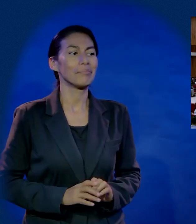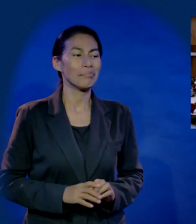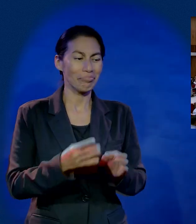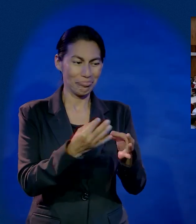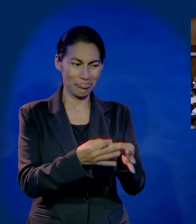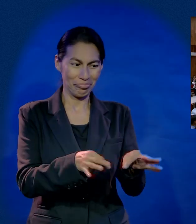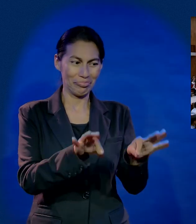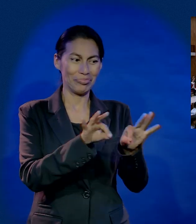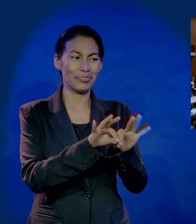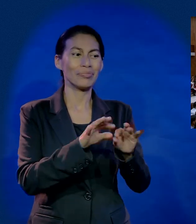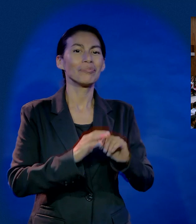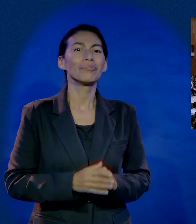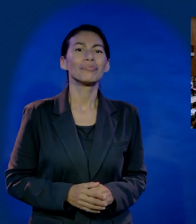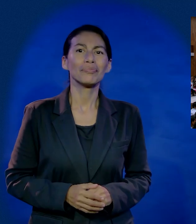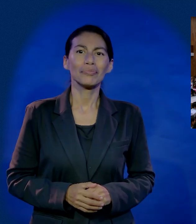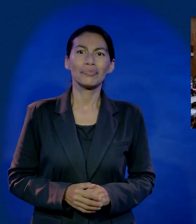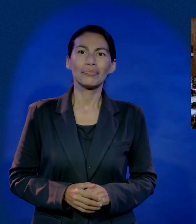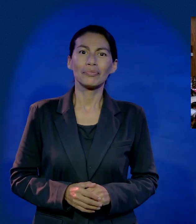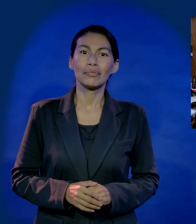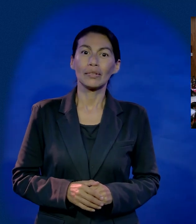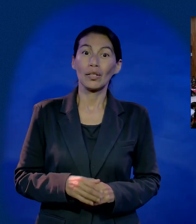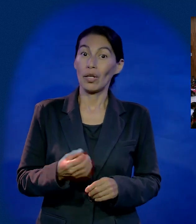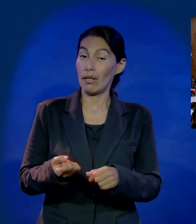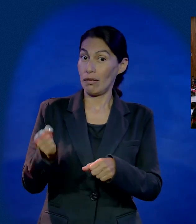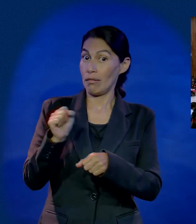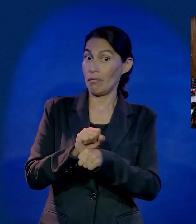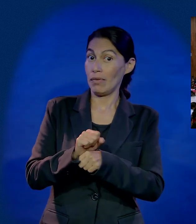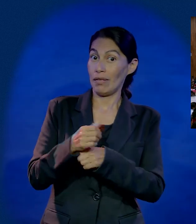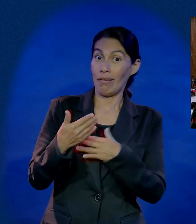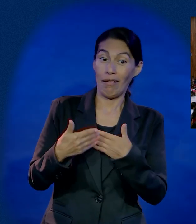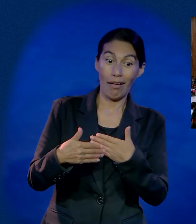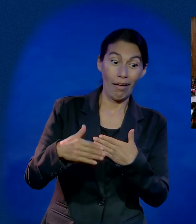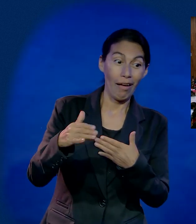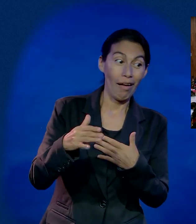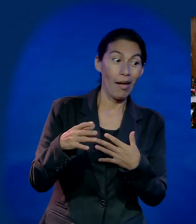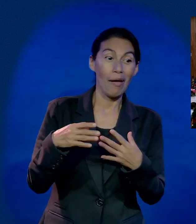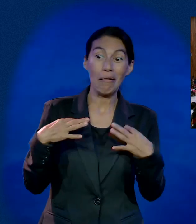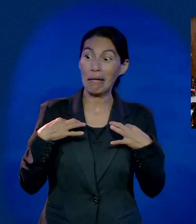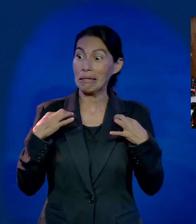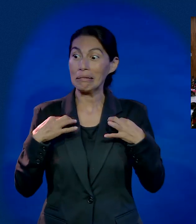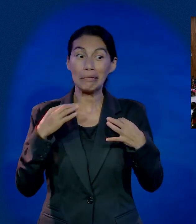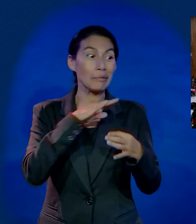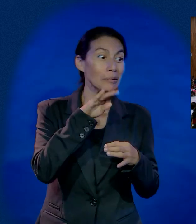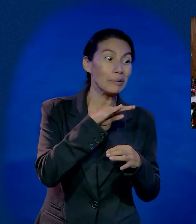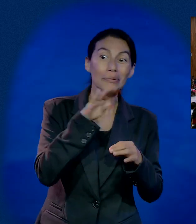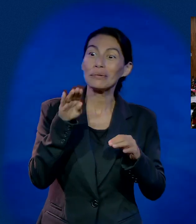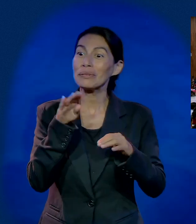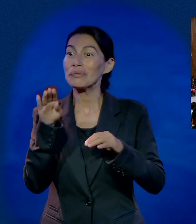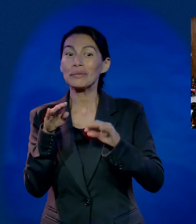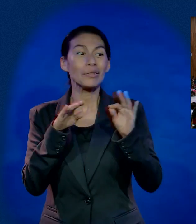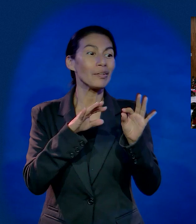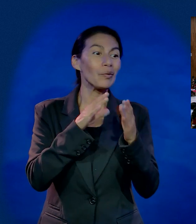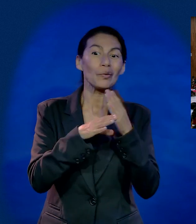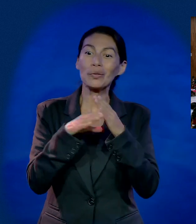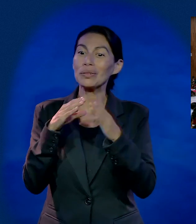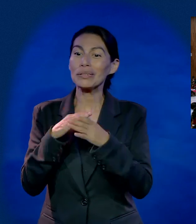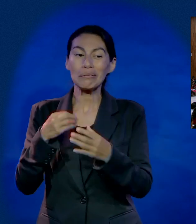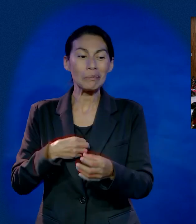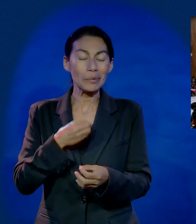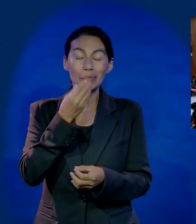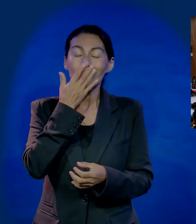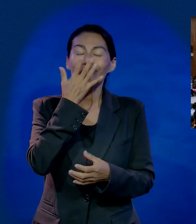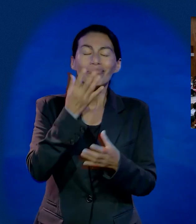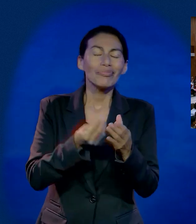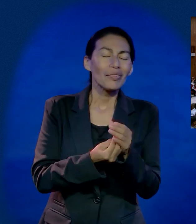muy elegante porque es un momento importante. Usted el resto de la semana va a estar buscando vestido y cosas y